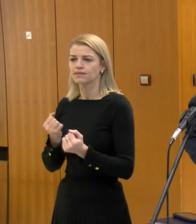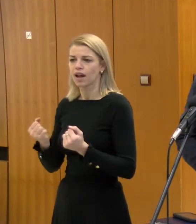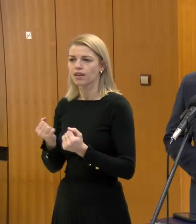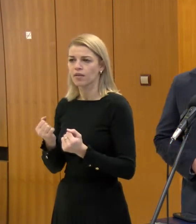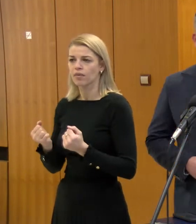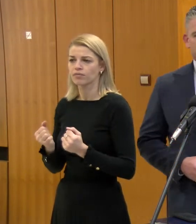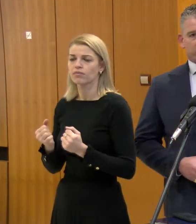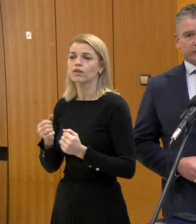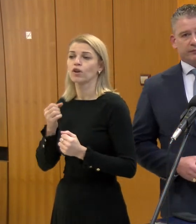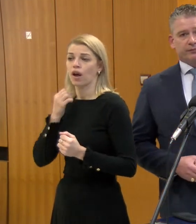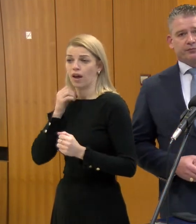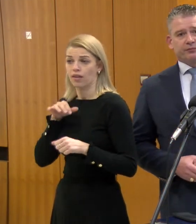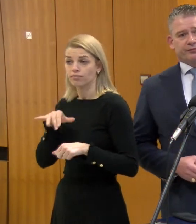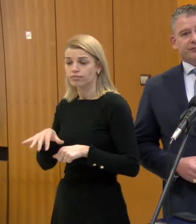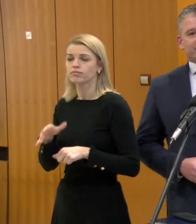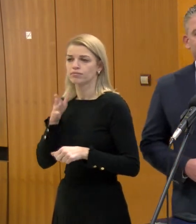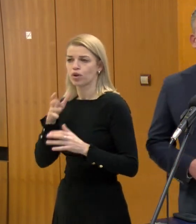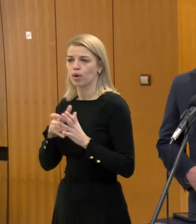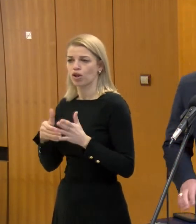bude to pokračovať naďalej.